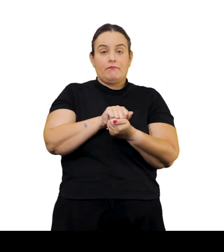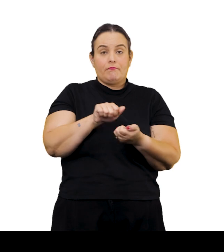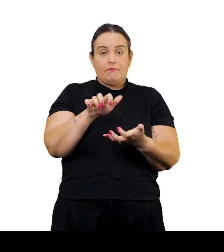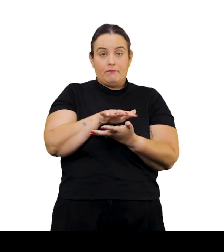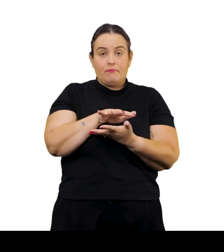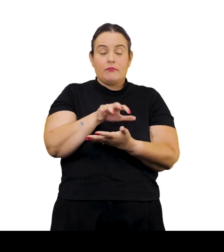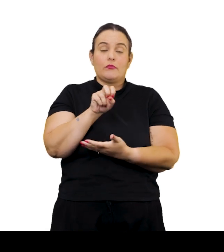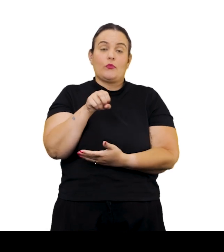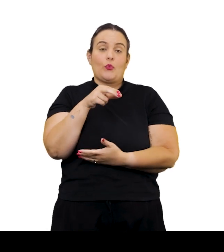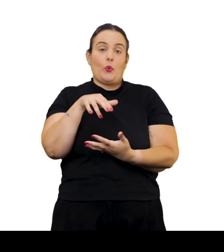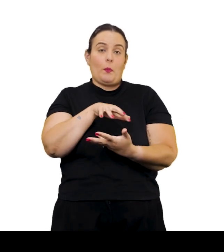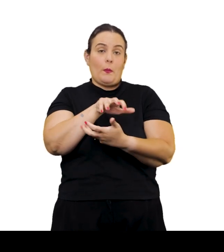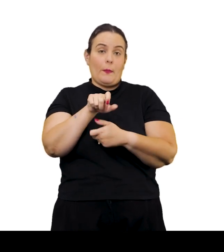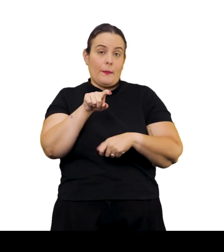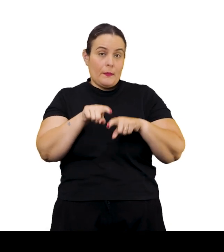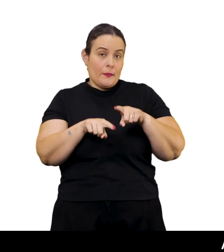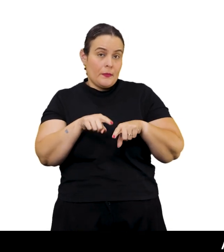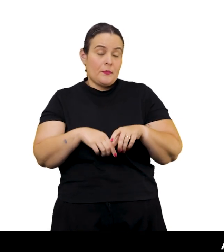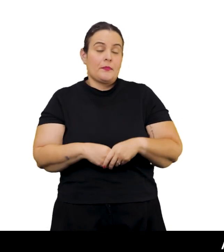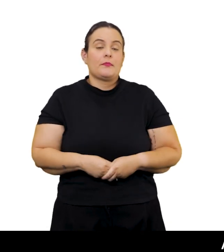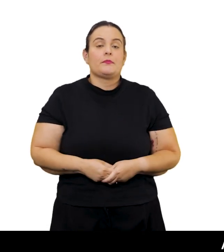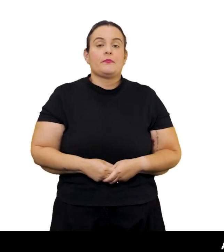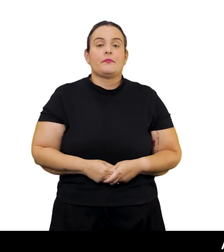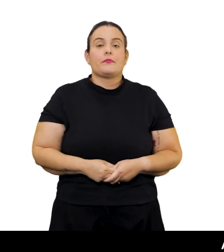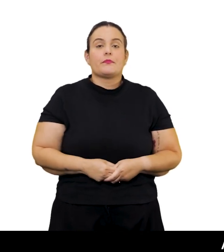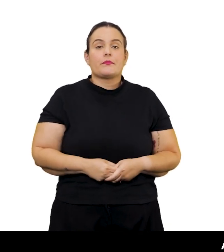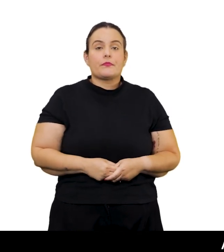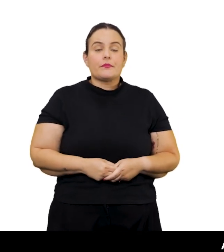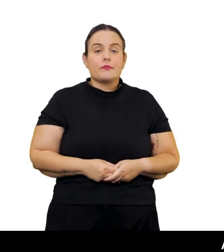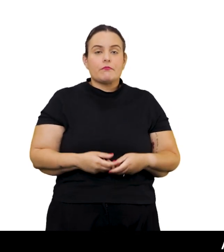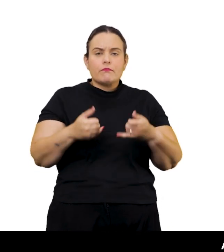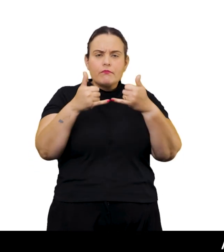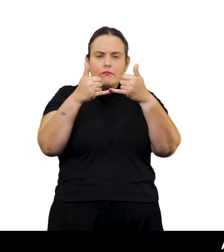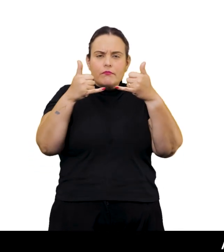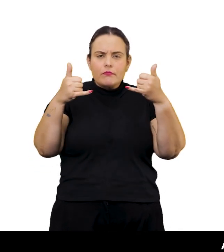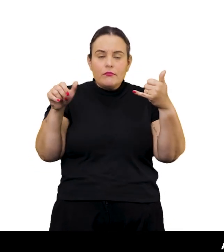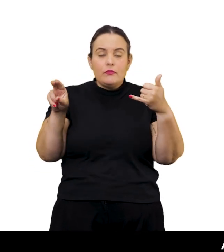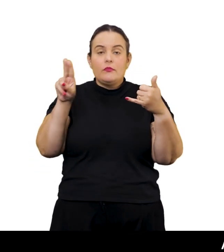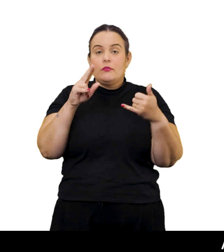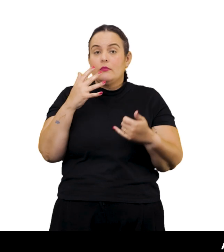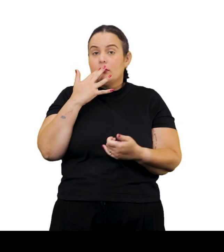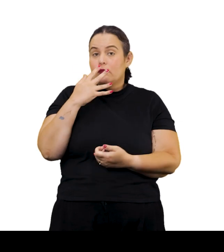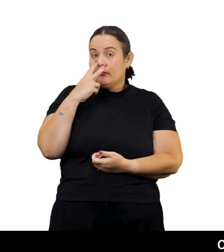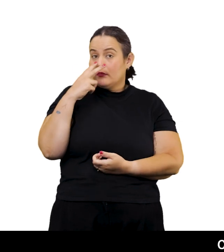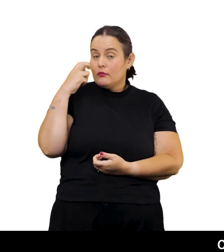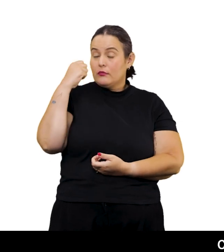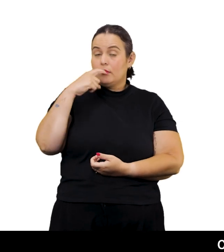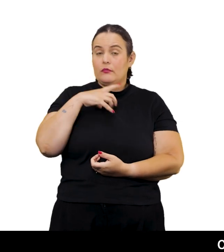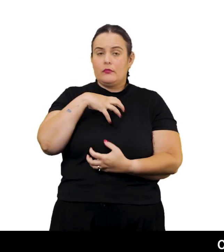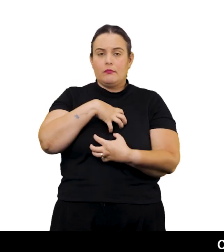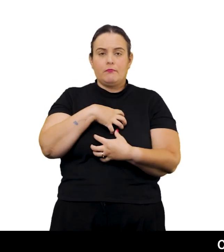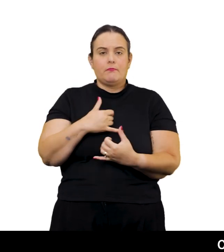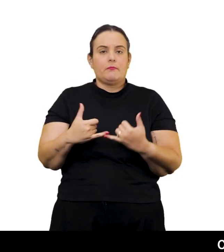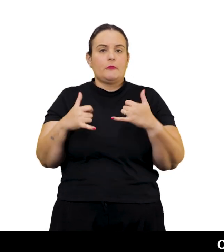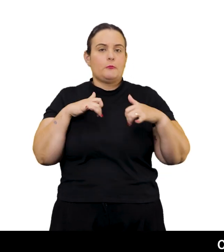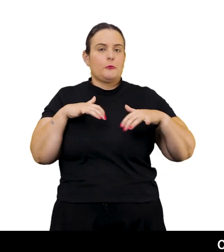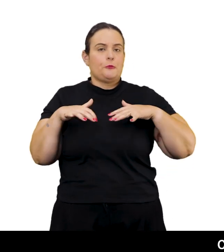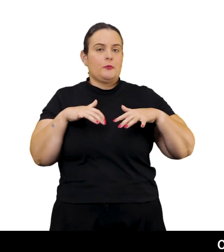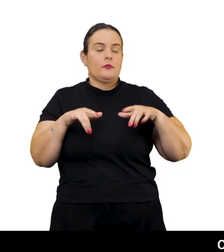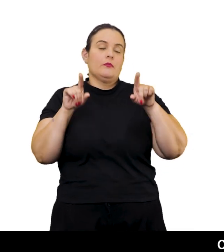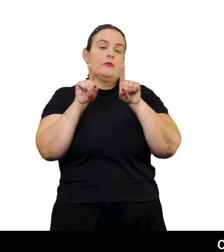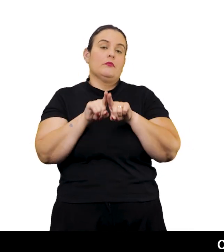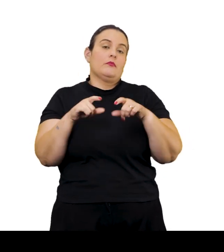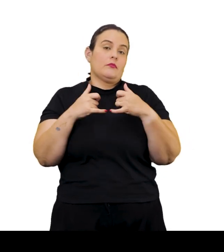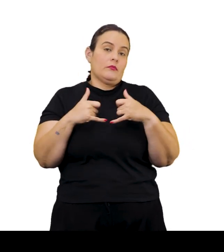das limitações do mundo material. A textura das linhas e o uso de cores intensas criam uma sensação de movimento